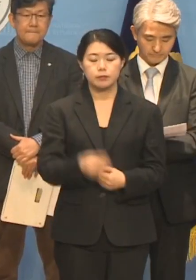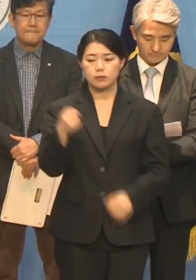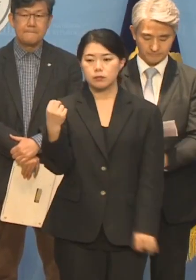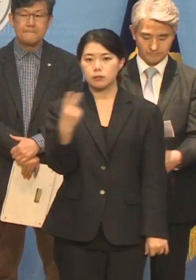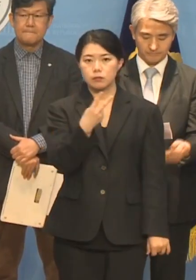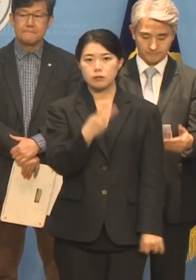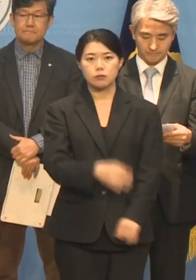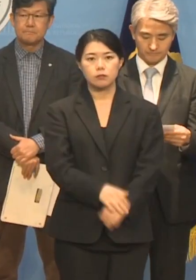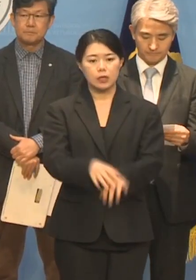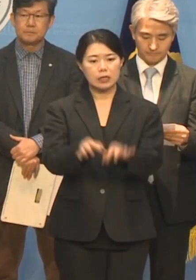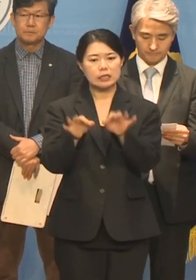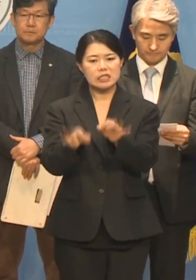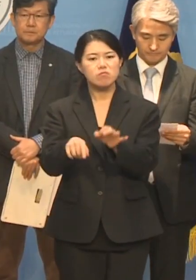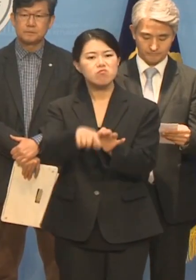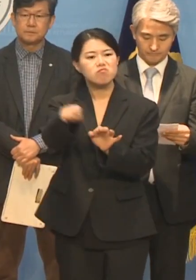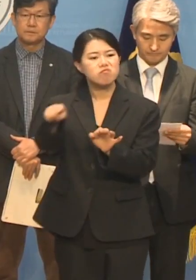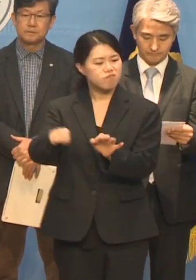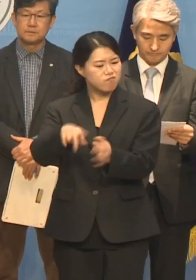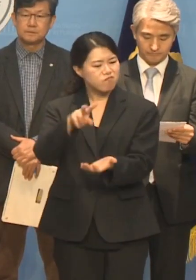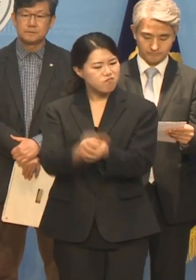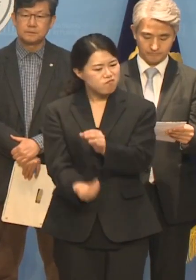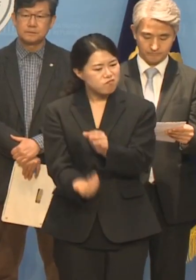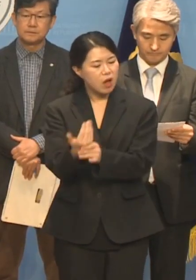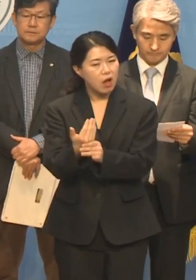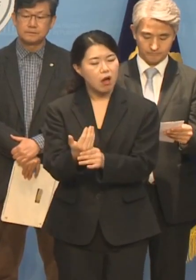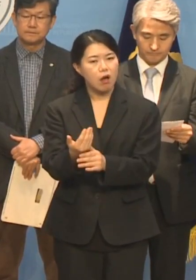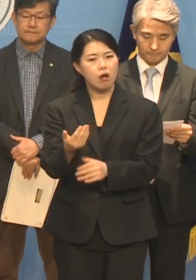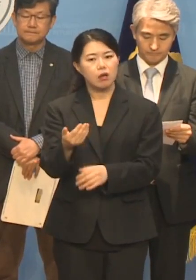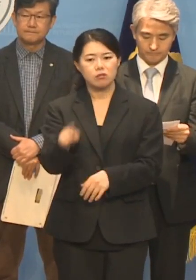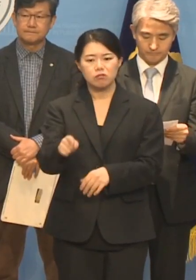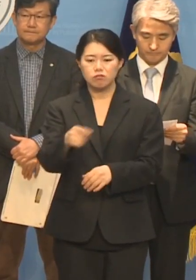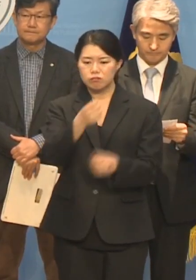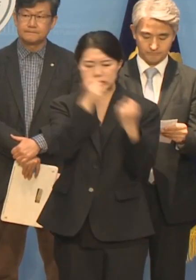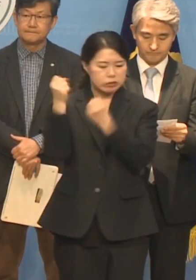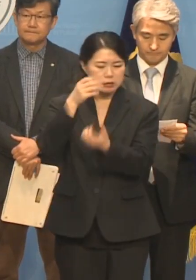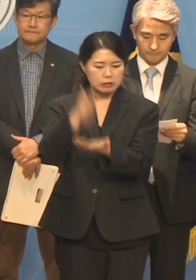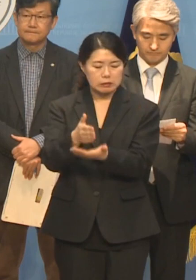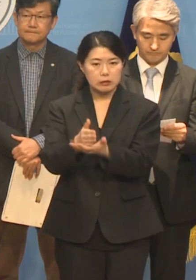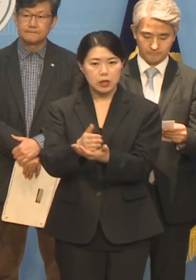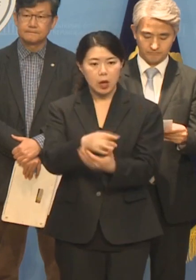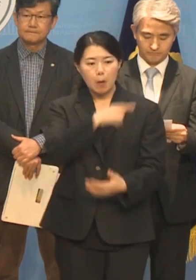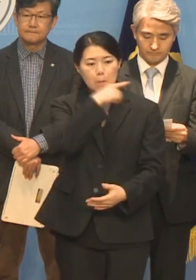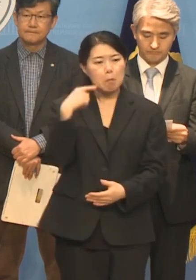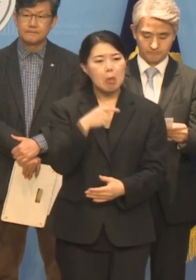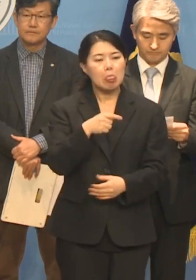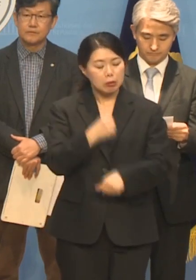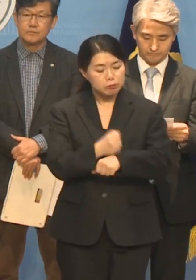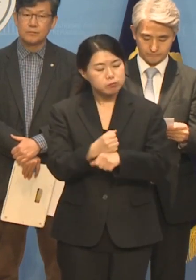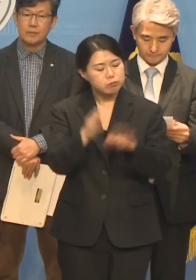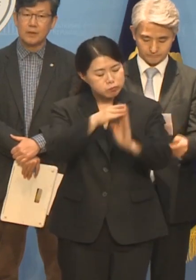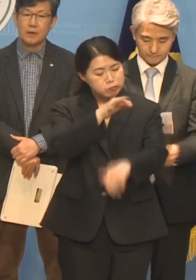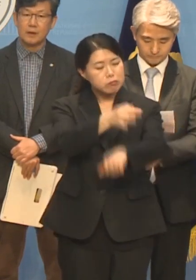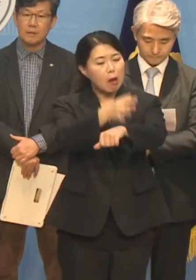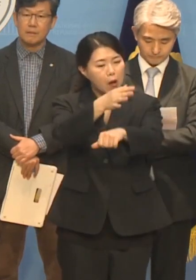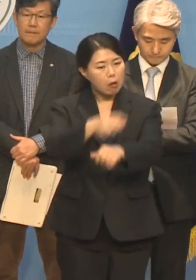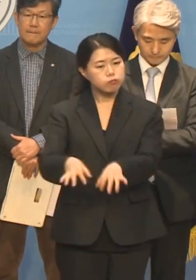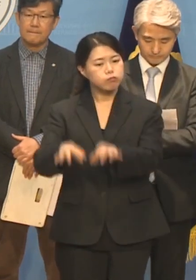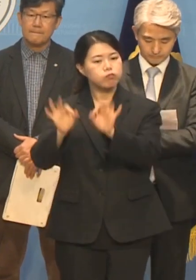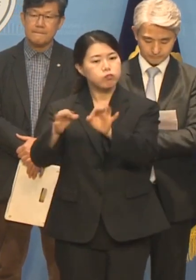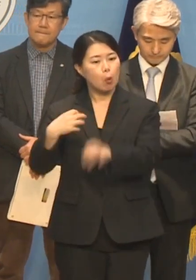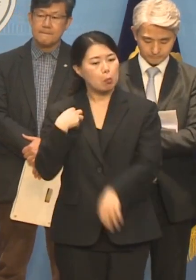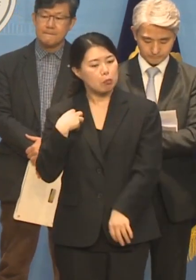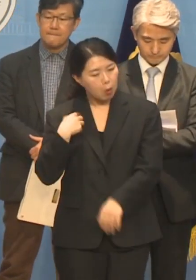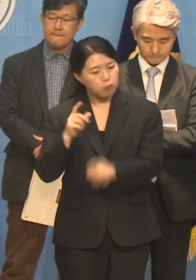함께 금융당국도 책임이 있는데 이거 회피하면 안 된다, 이 말씀을 드립니다. 빚내서 집 사라, 금융권 주담보